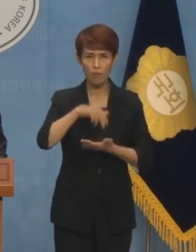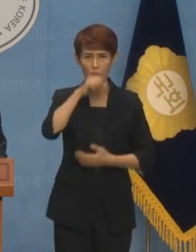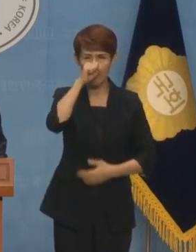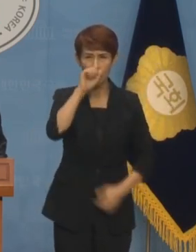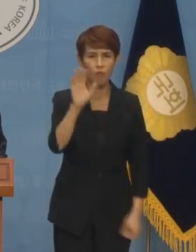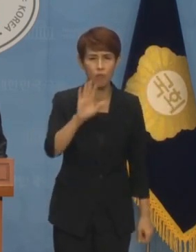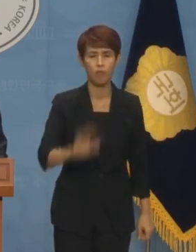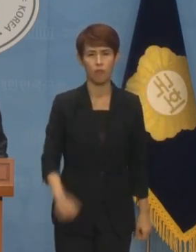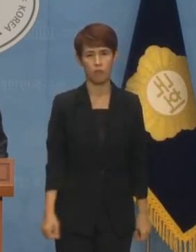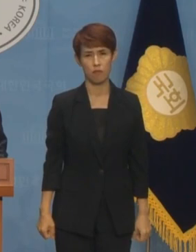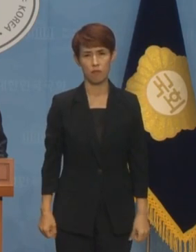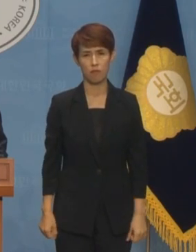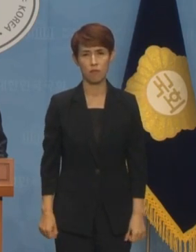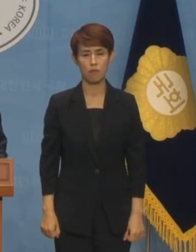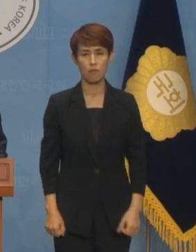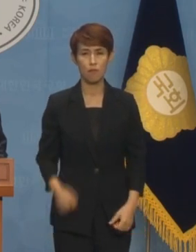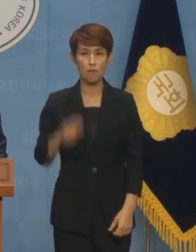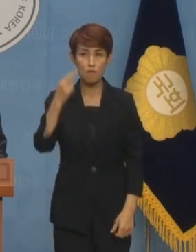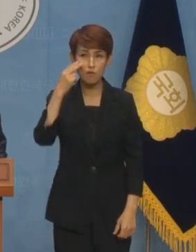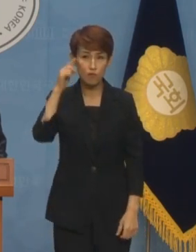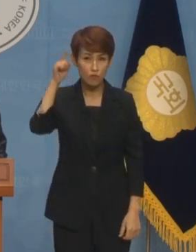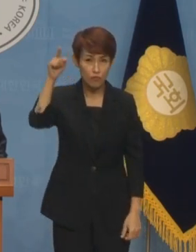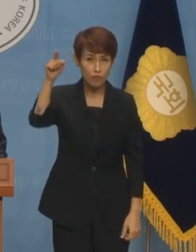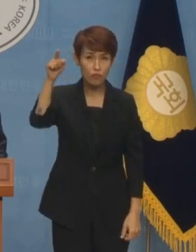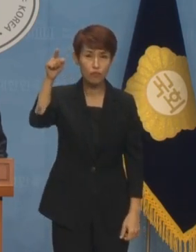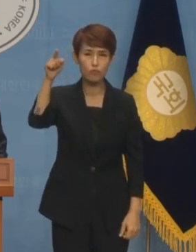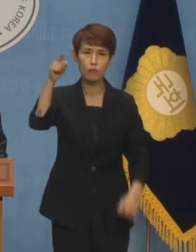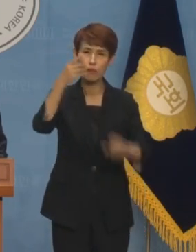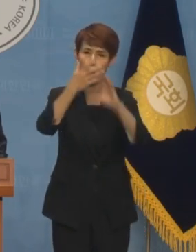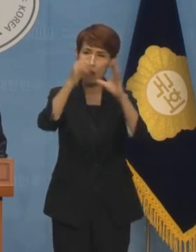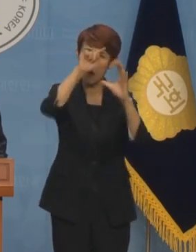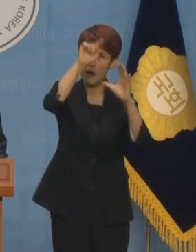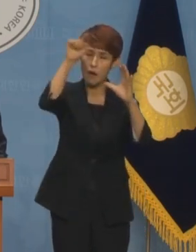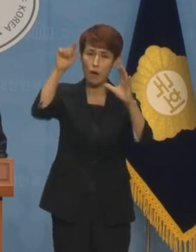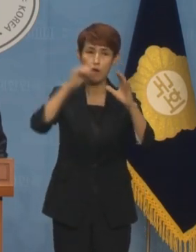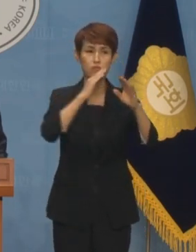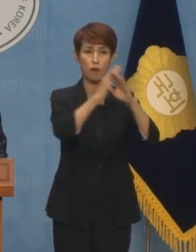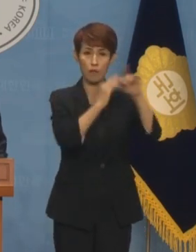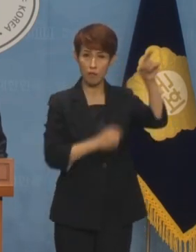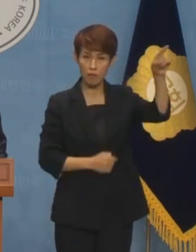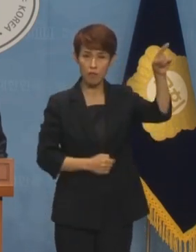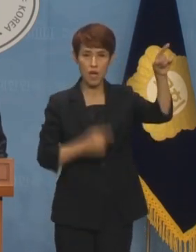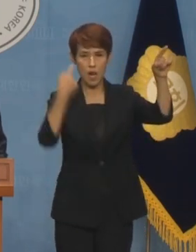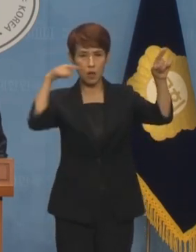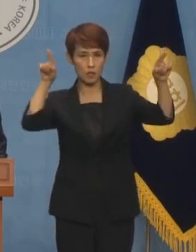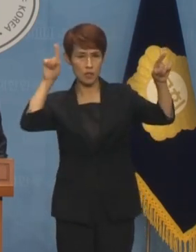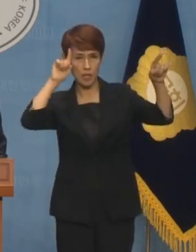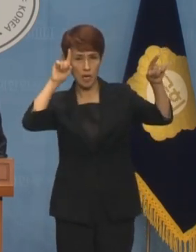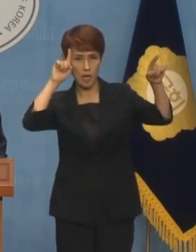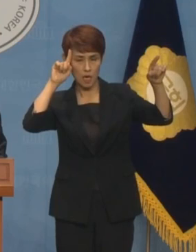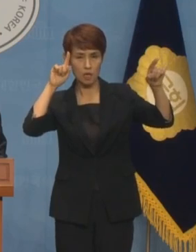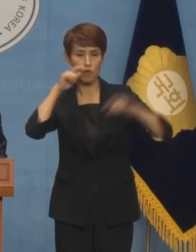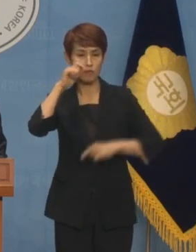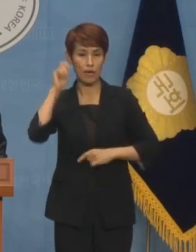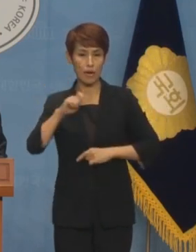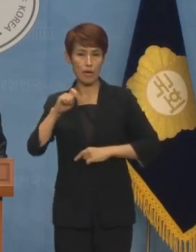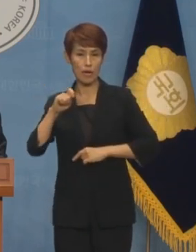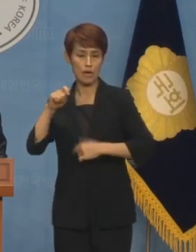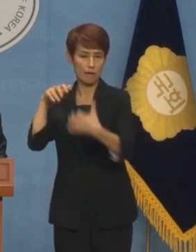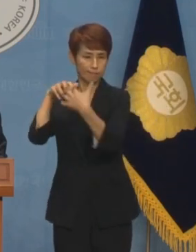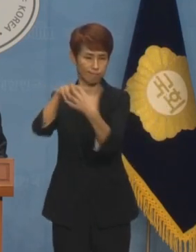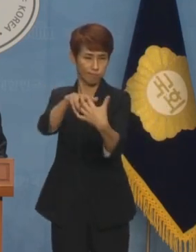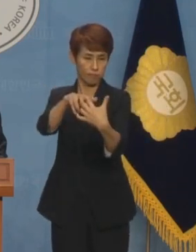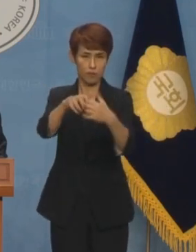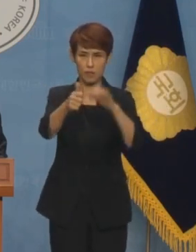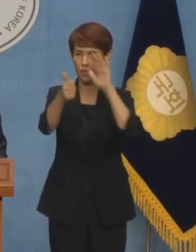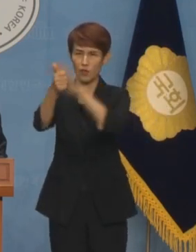아닙니다. 미국을 비롯한 많은 나라들은 북한이 러시아의 우크라이나 침략 전쟁을